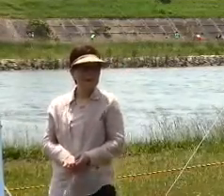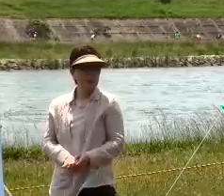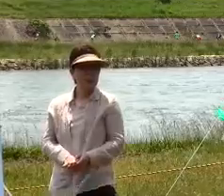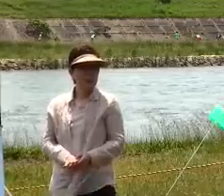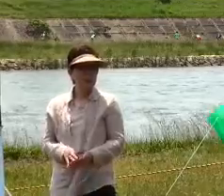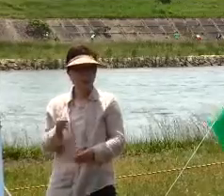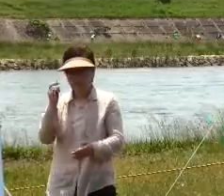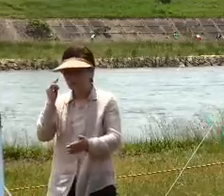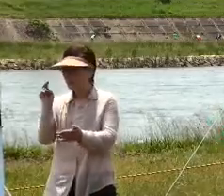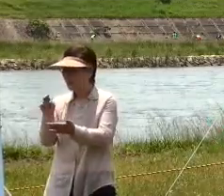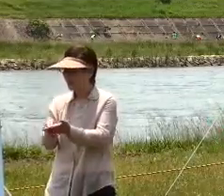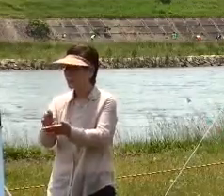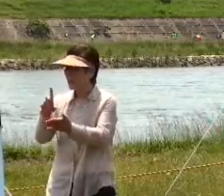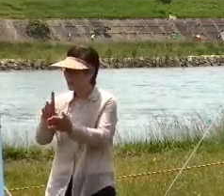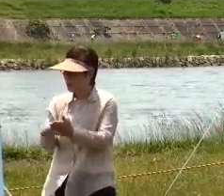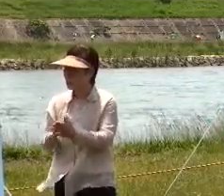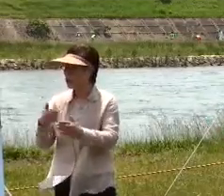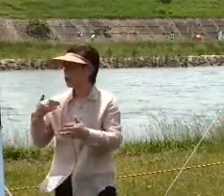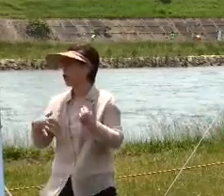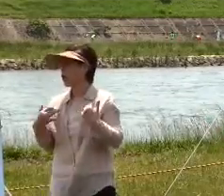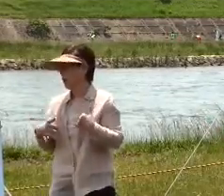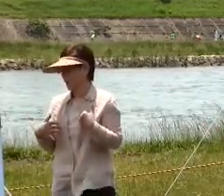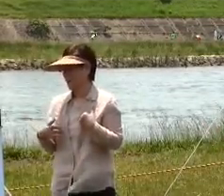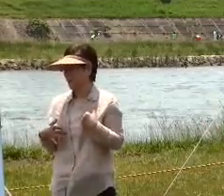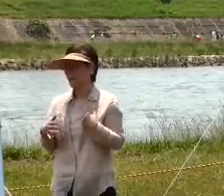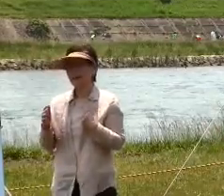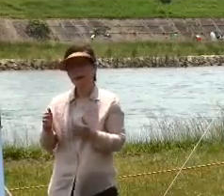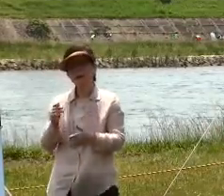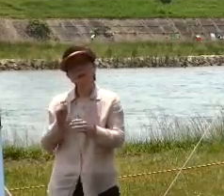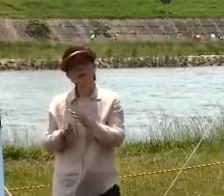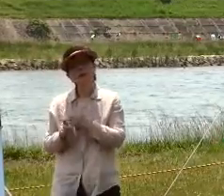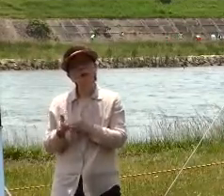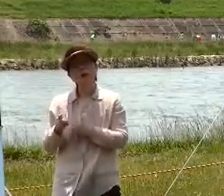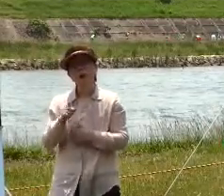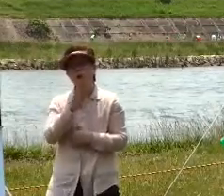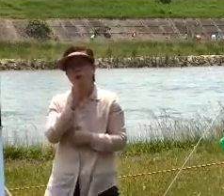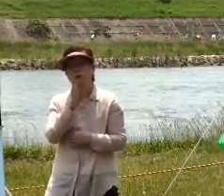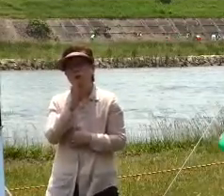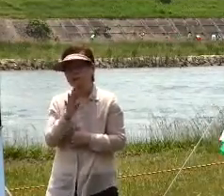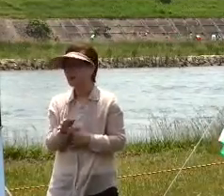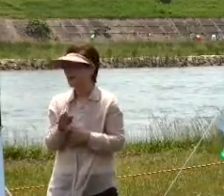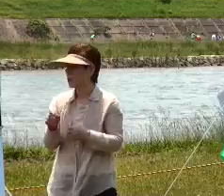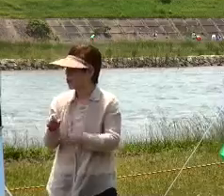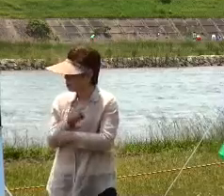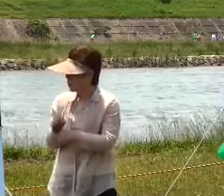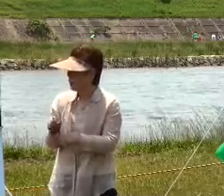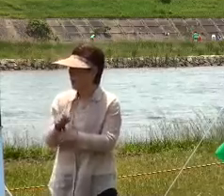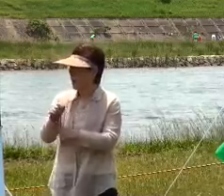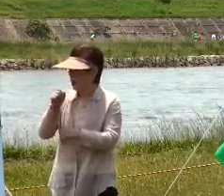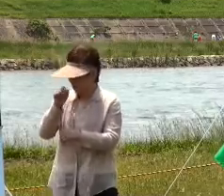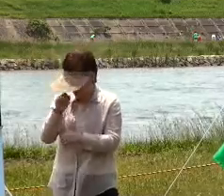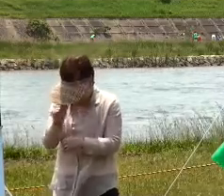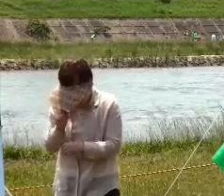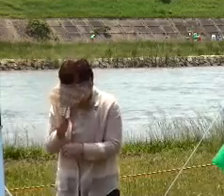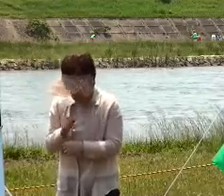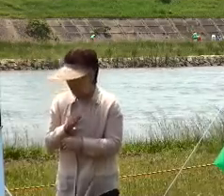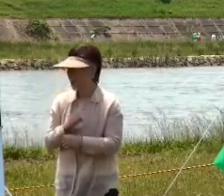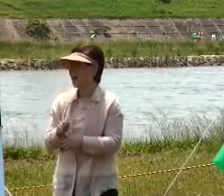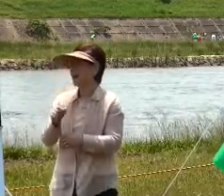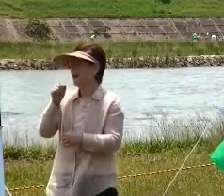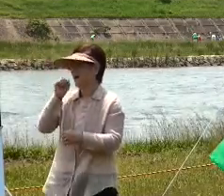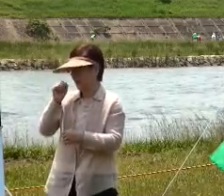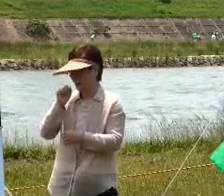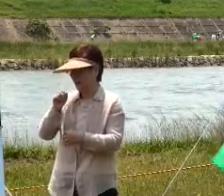で、見つかった時の喜びというのは、それは格別だね。でも何か起こったことはないけど